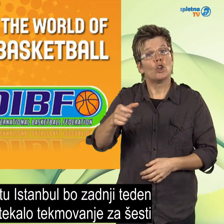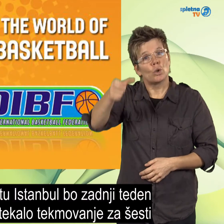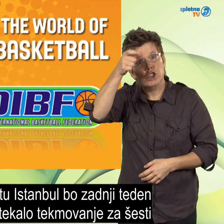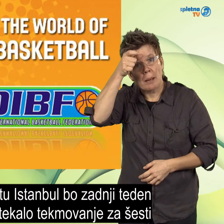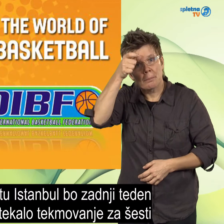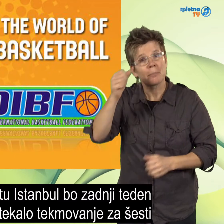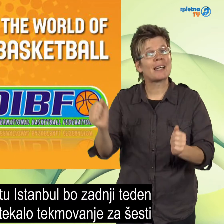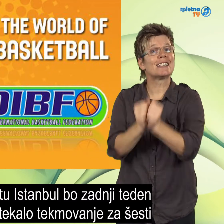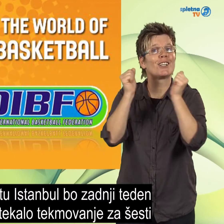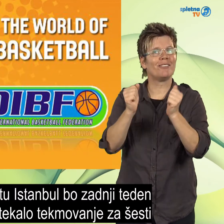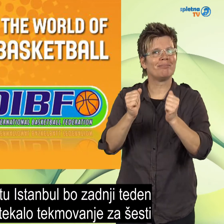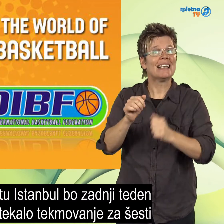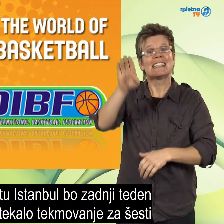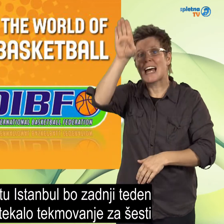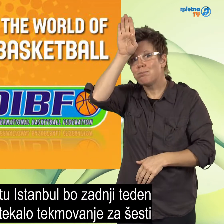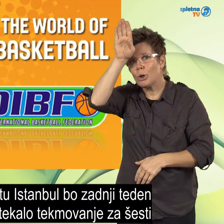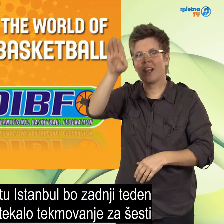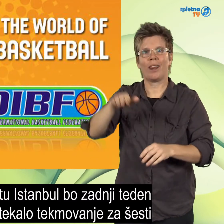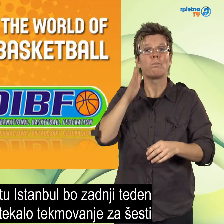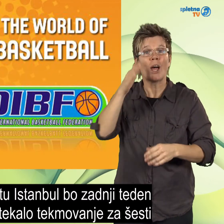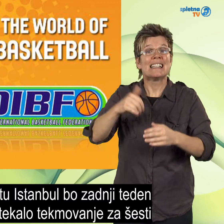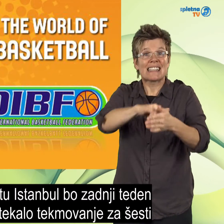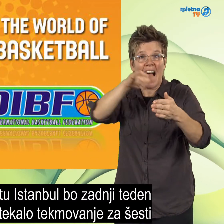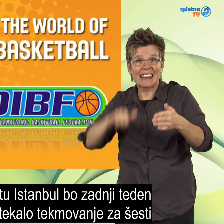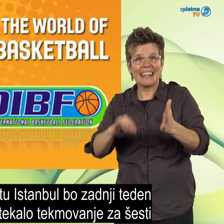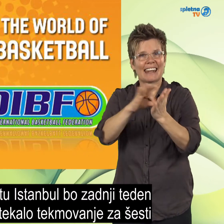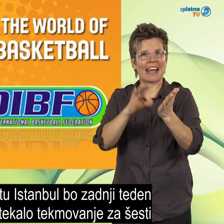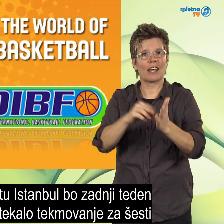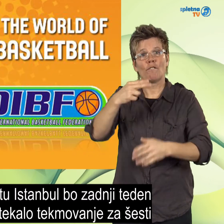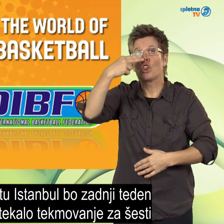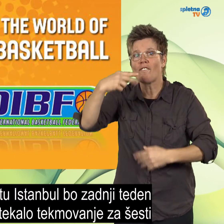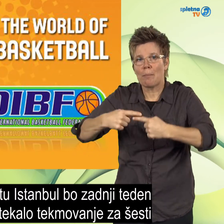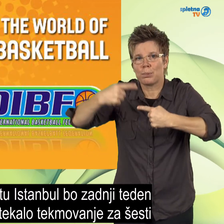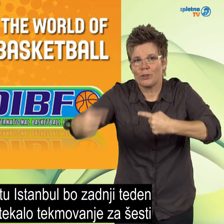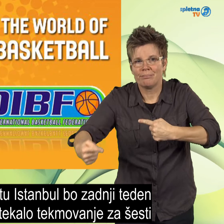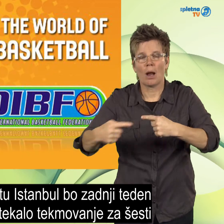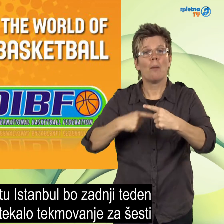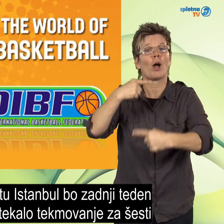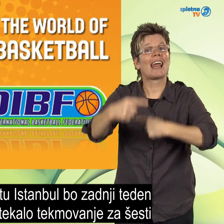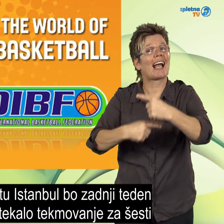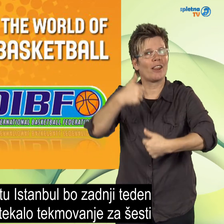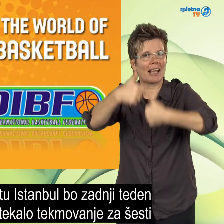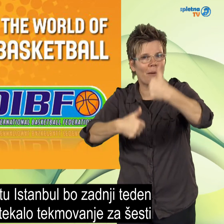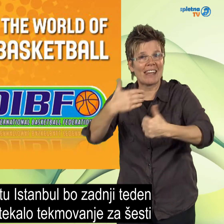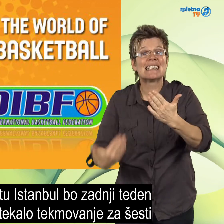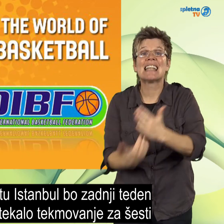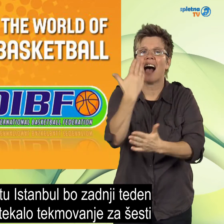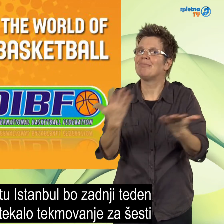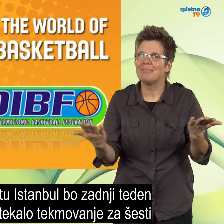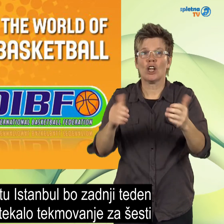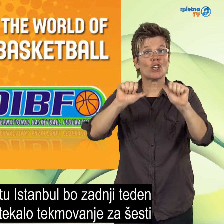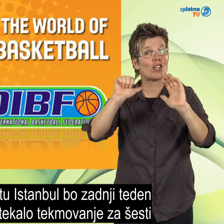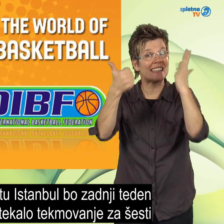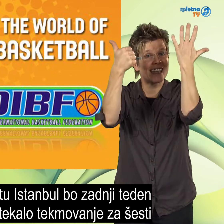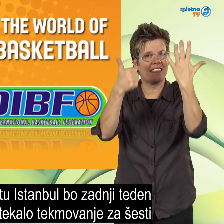V turškem mestu Istanbul bo zadnji teden v novembru potekalo tekmovanje za 6. evropski pokal gluhih v